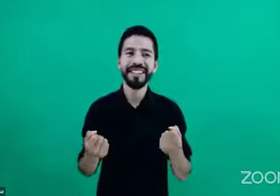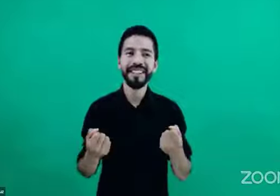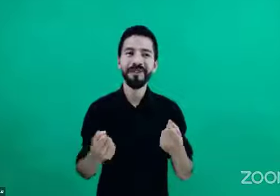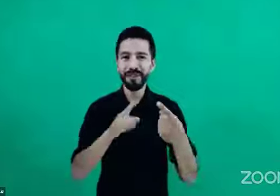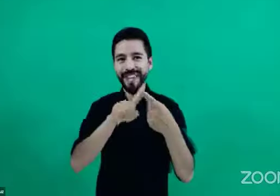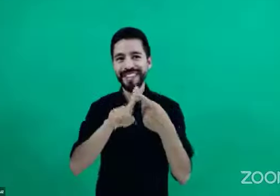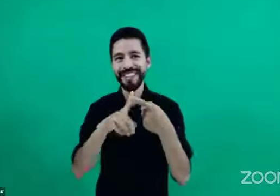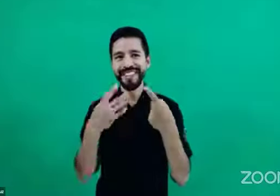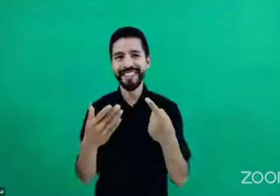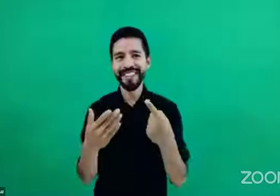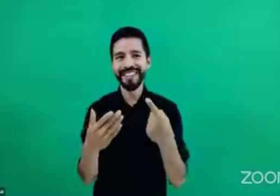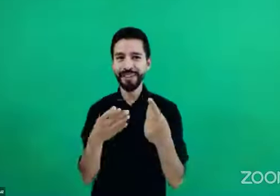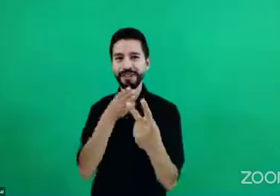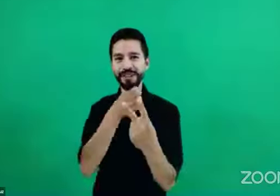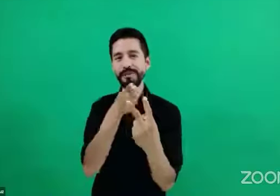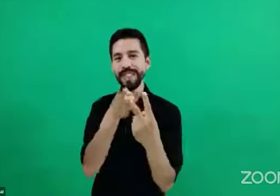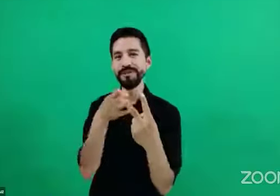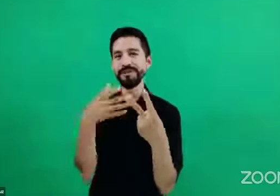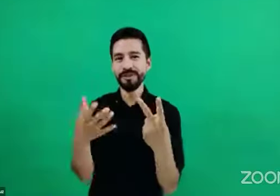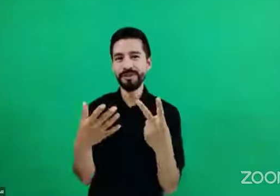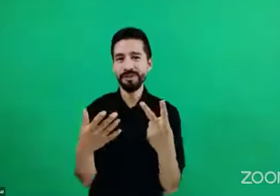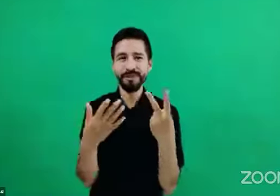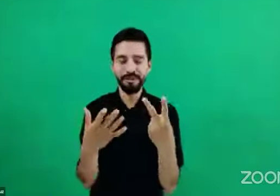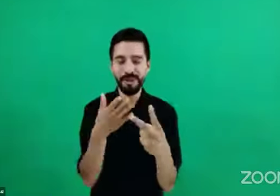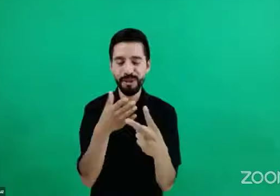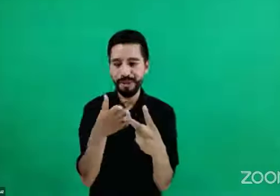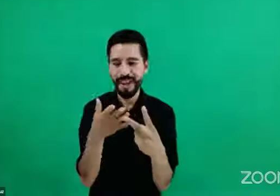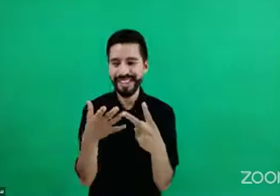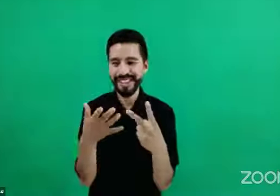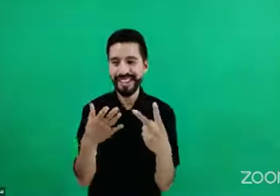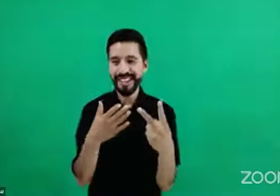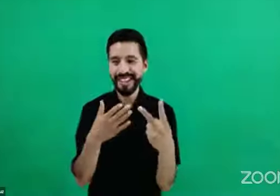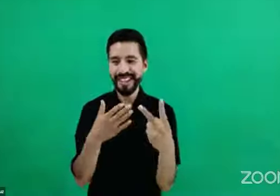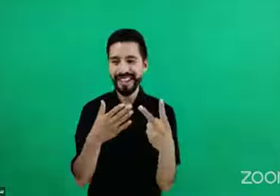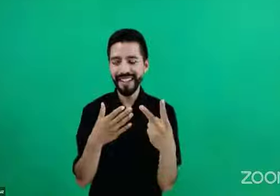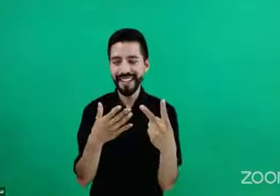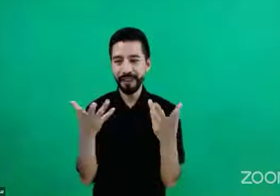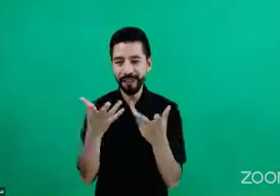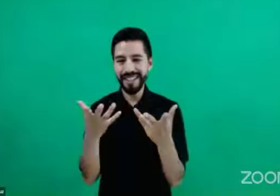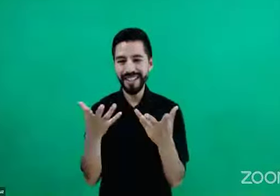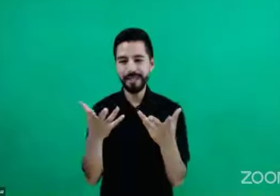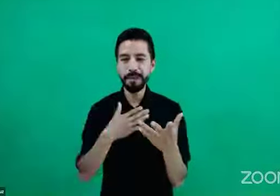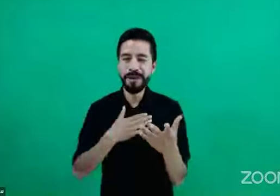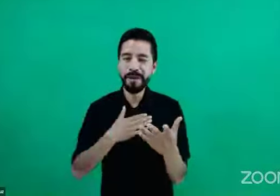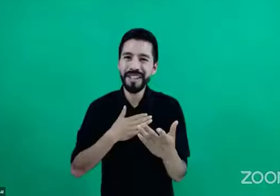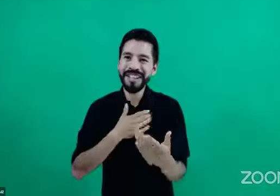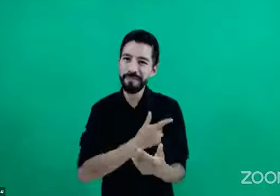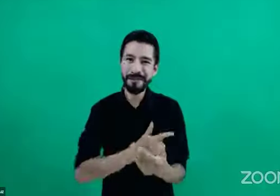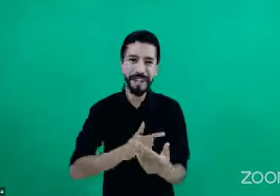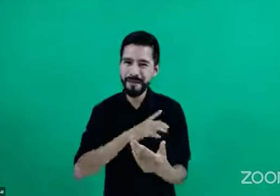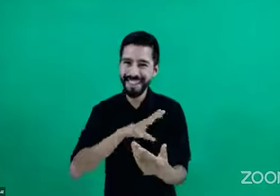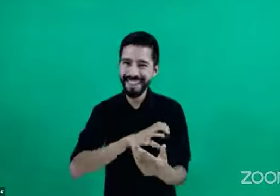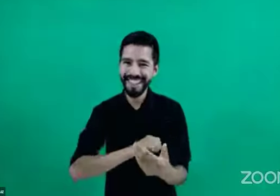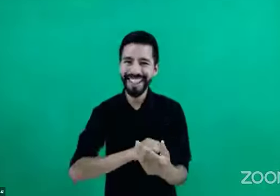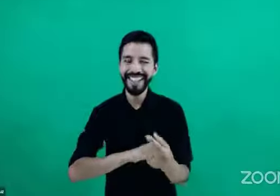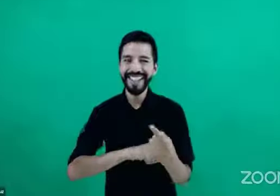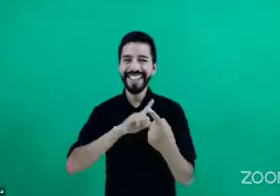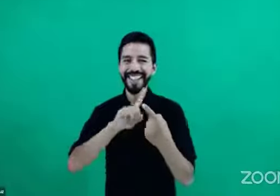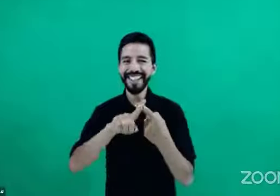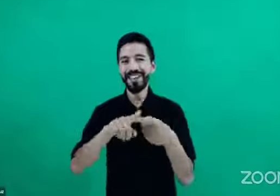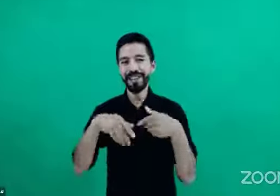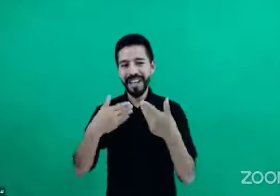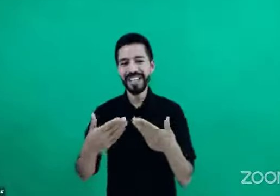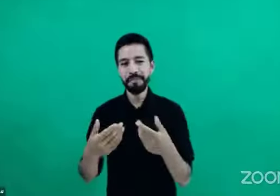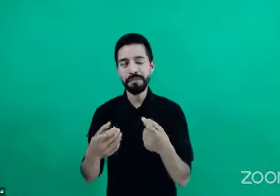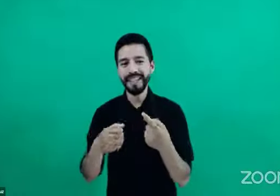bueno, los objetivos por los cuales lo realizo, primeramente es porque a mí me encanta,